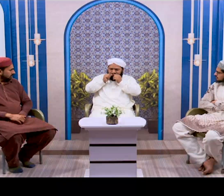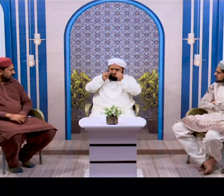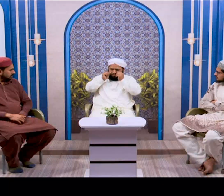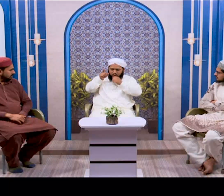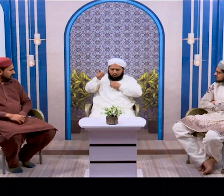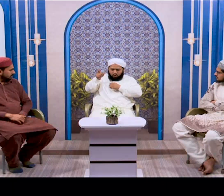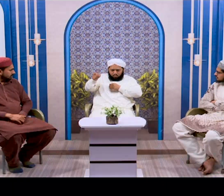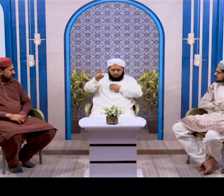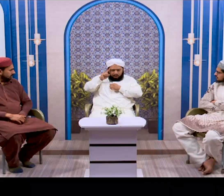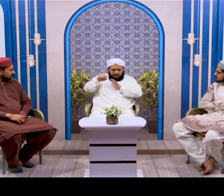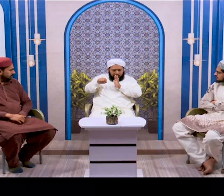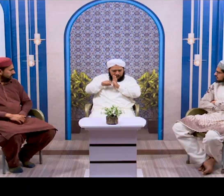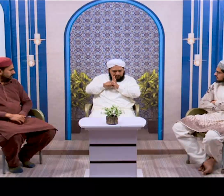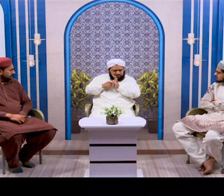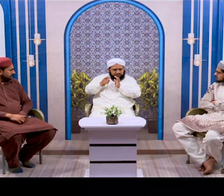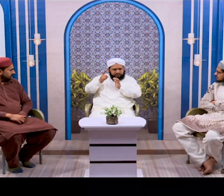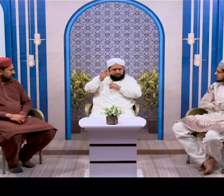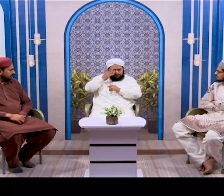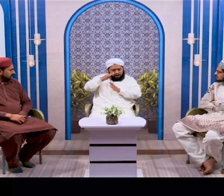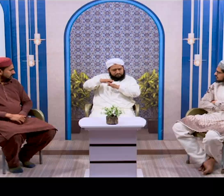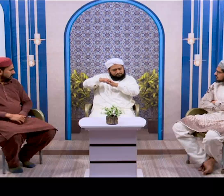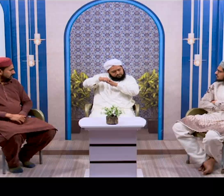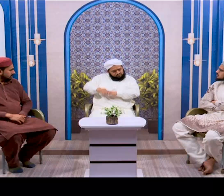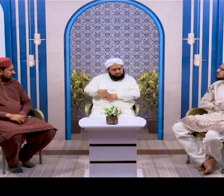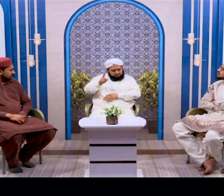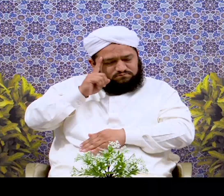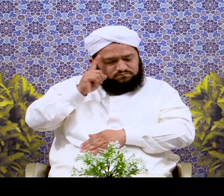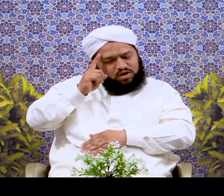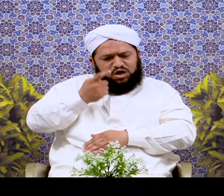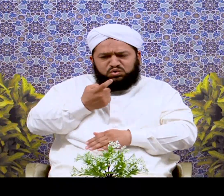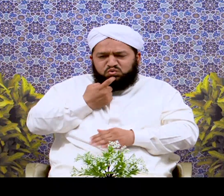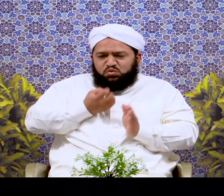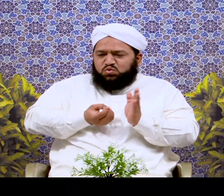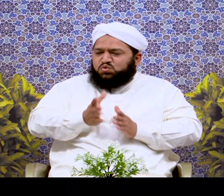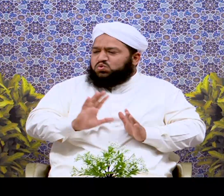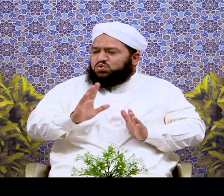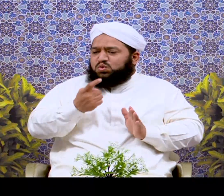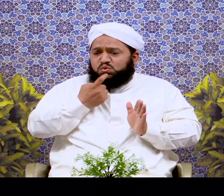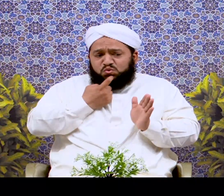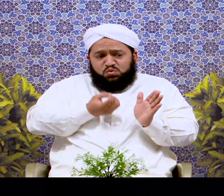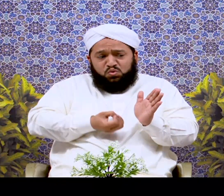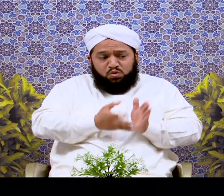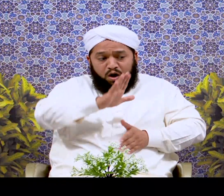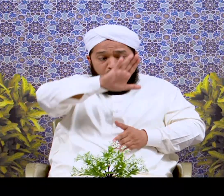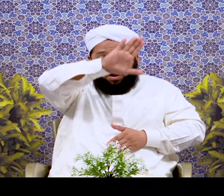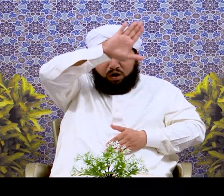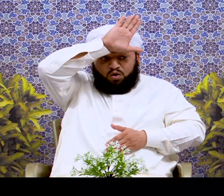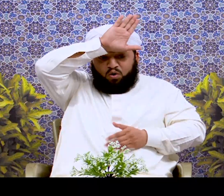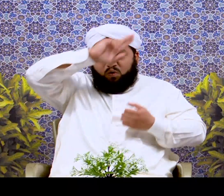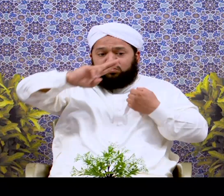وآلہ وصحبہ وسلم کی معاذ اللہ عزت گھٹائی جائے۔ جھوٹ بھی نہیں بول سکتے تھے کہ بادشاہ کے سامنے جھوٹ بولنے سے